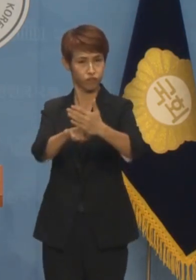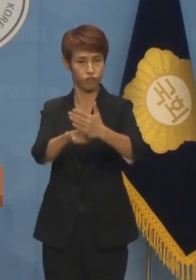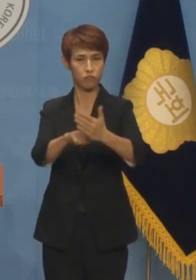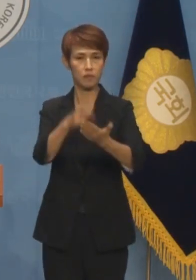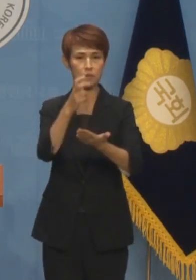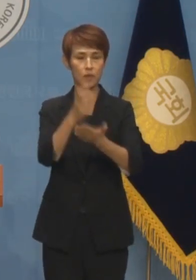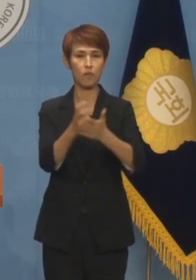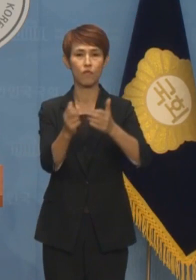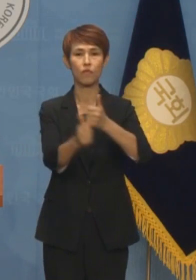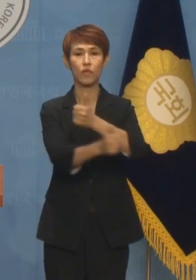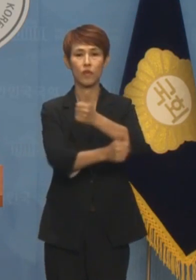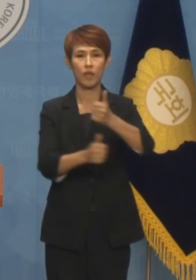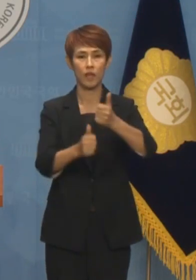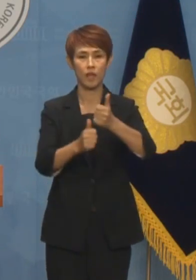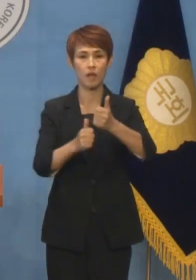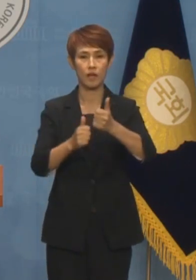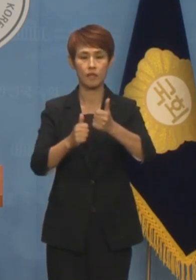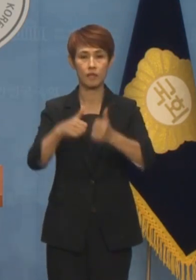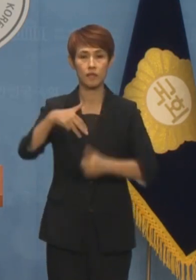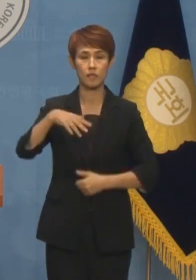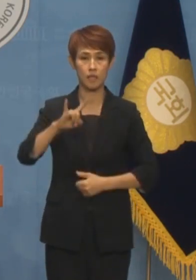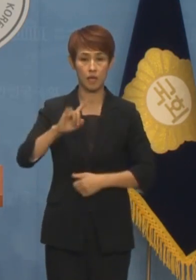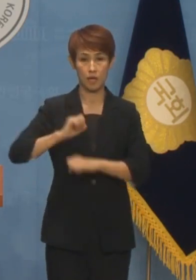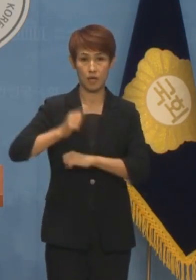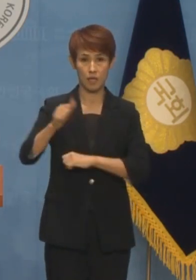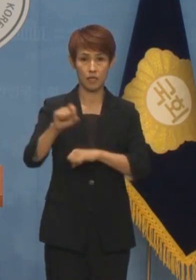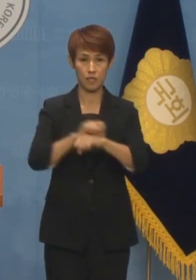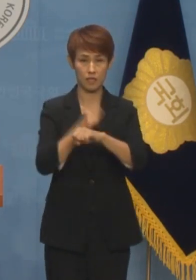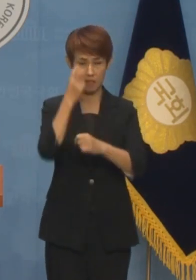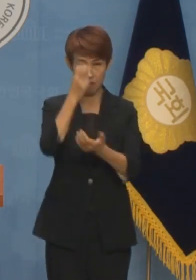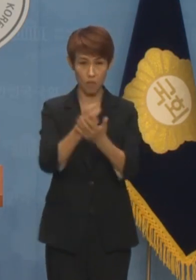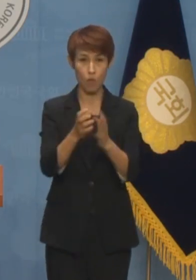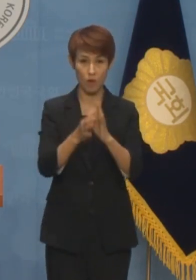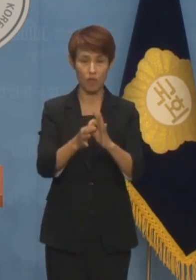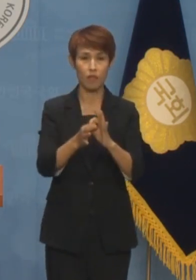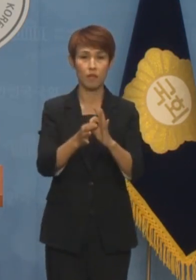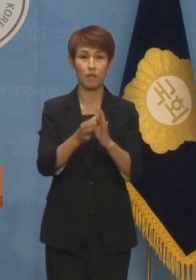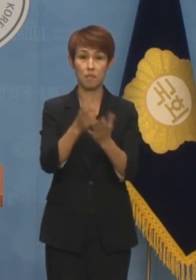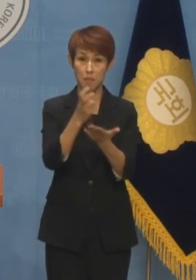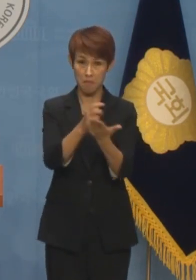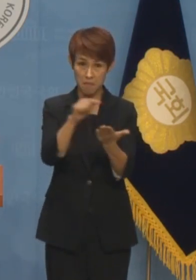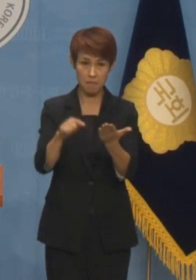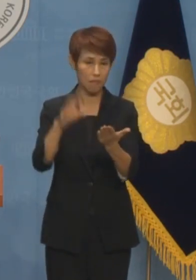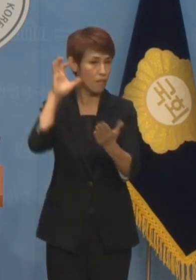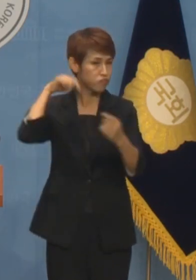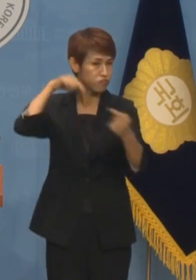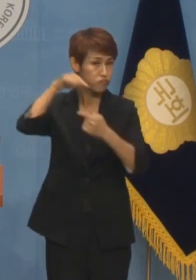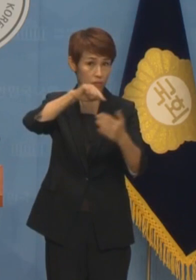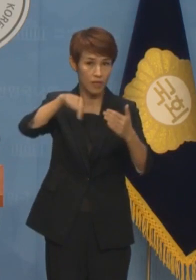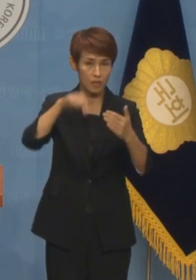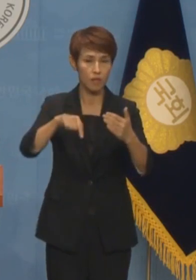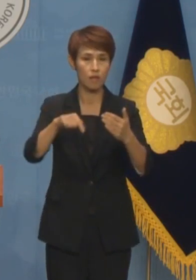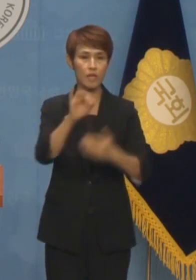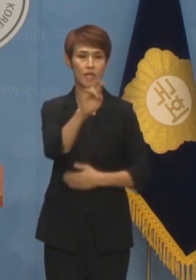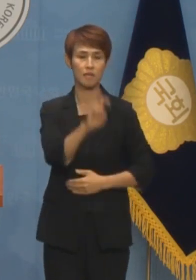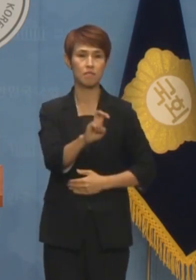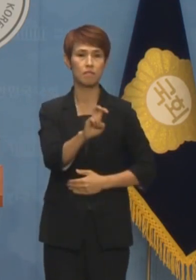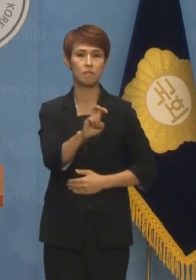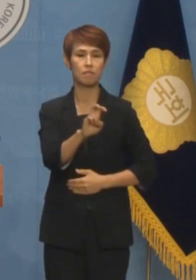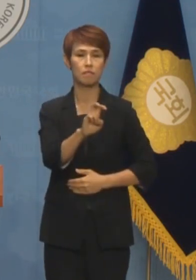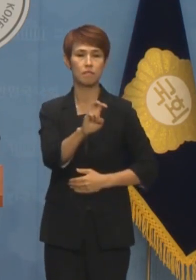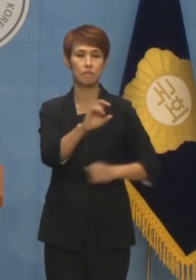법제사법위원회의 최상병 특검 입법 청문회에서 민주당 의원들은 임성근 전 해병대